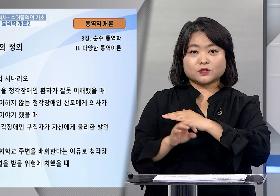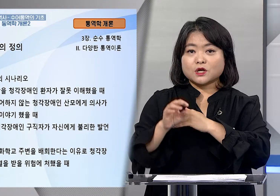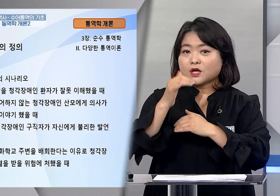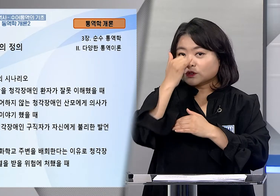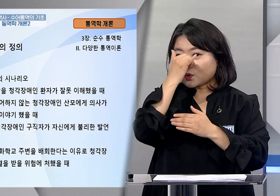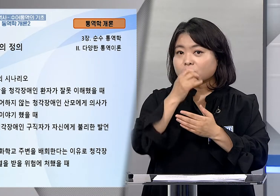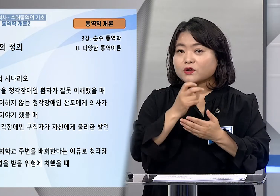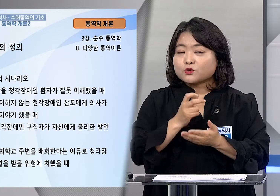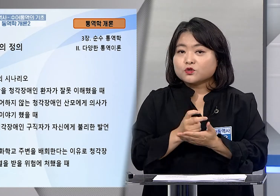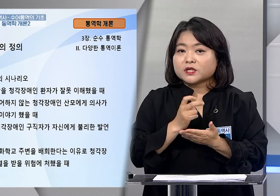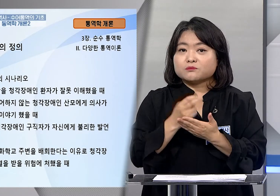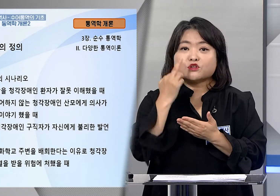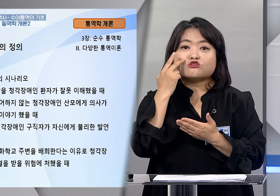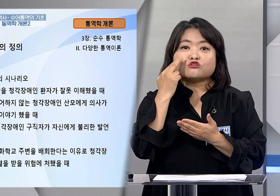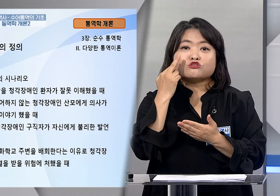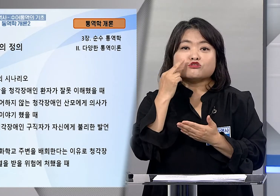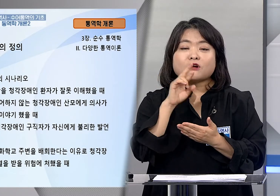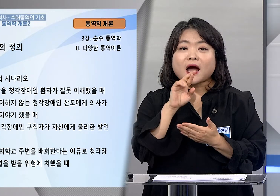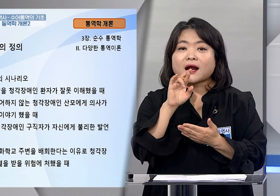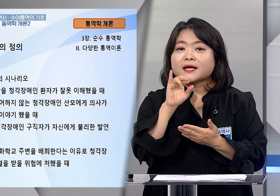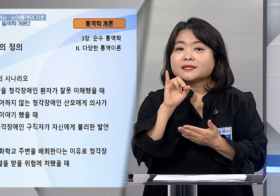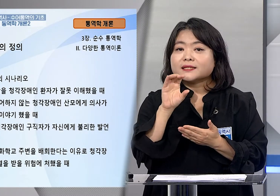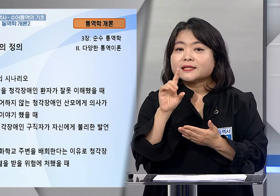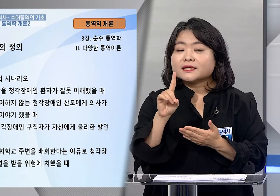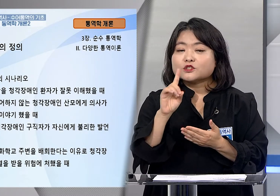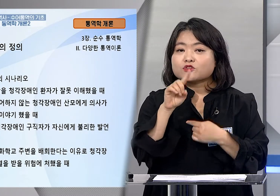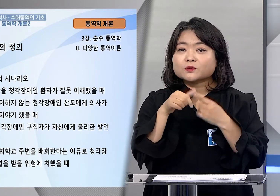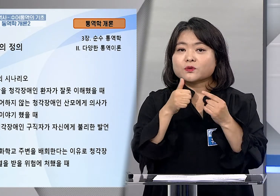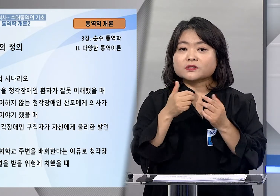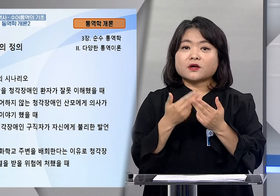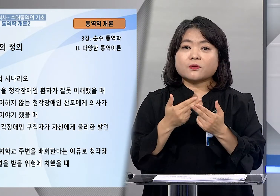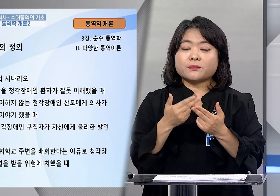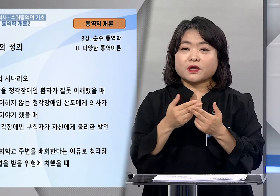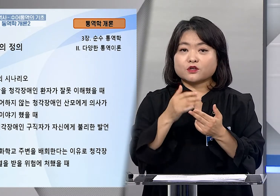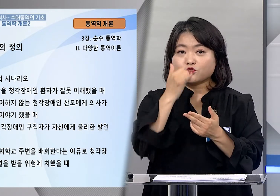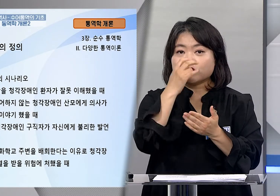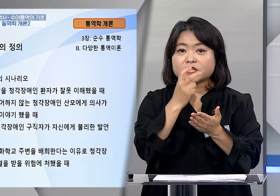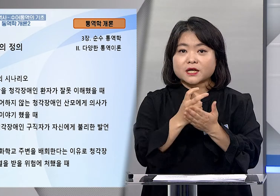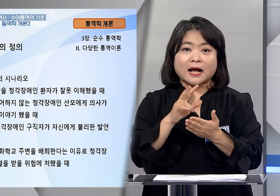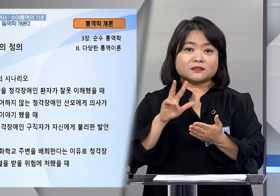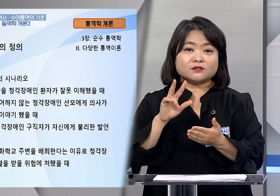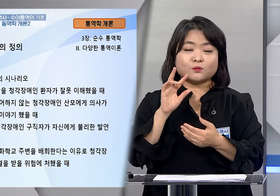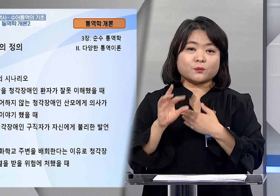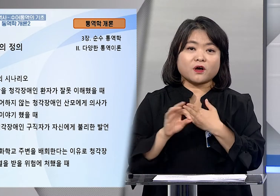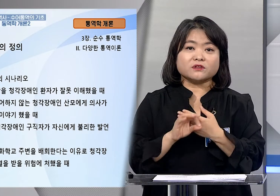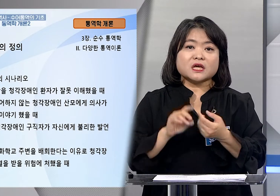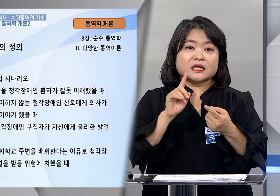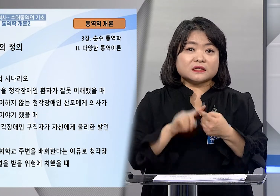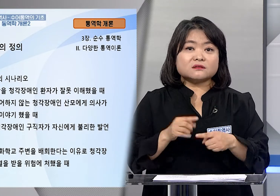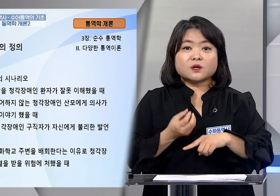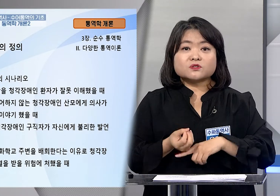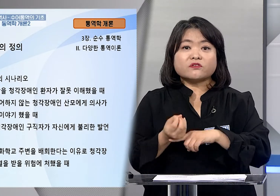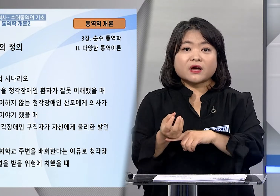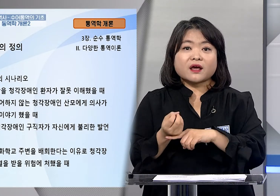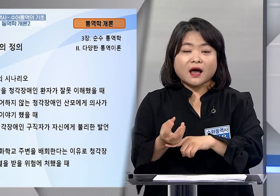통역의 윤리, 미국 RID 수화통역사협회의 윤리 강령을 보면 있는 대로 전달하라,